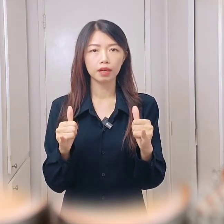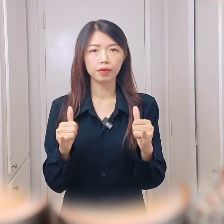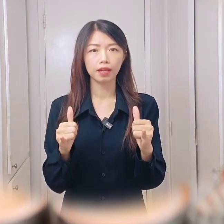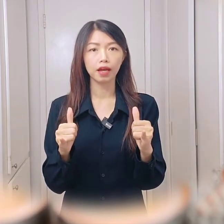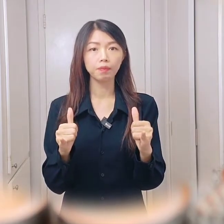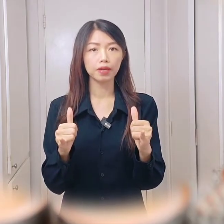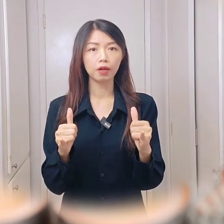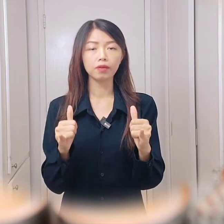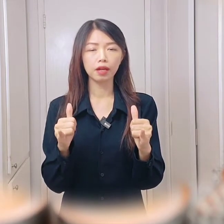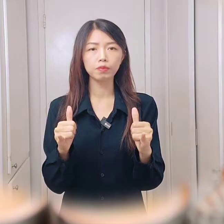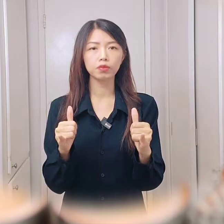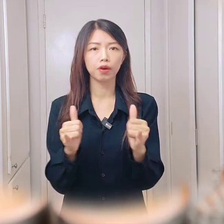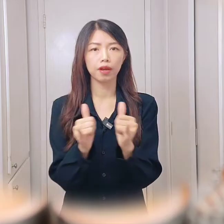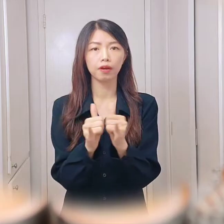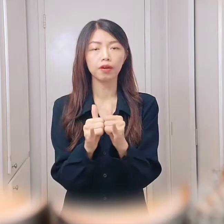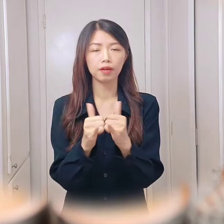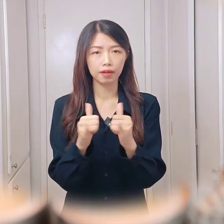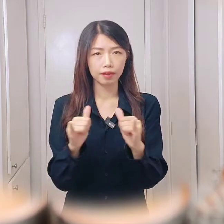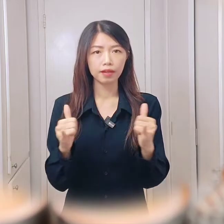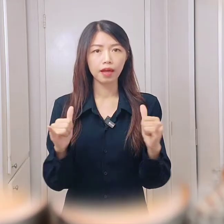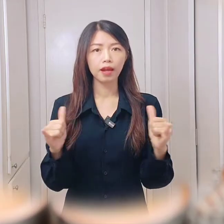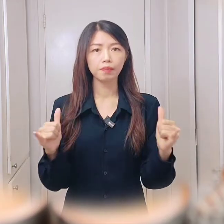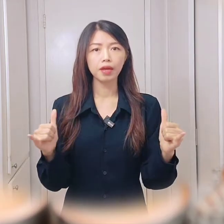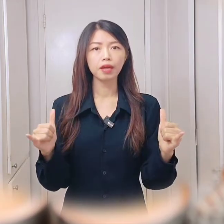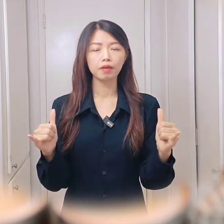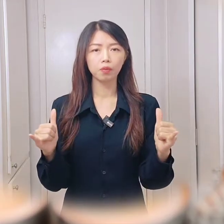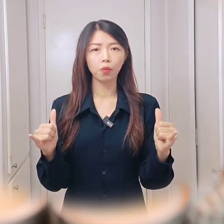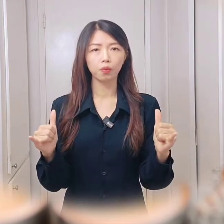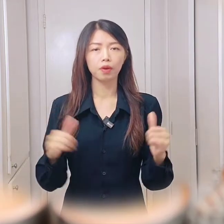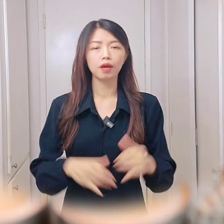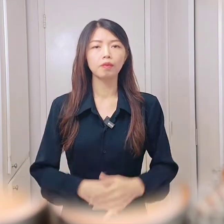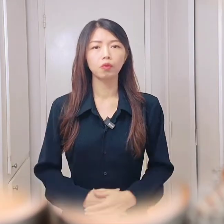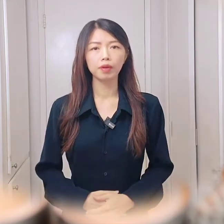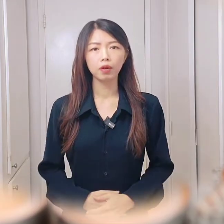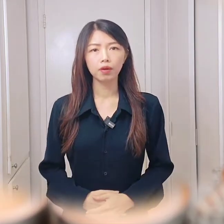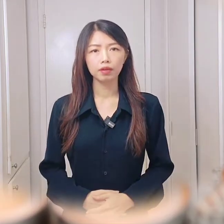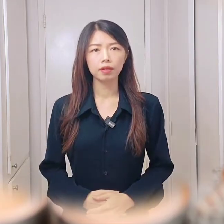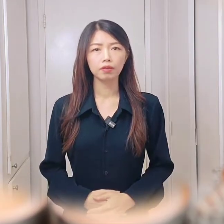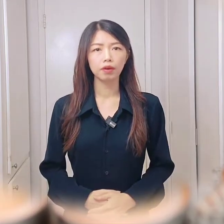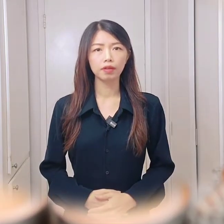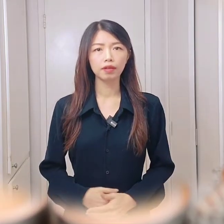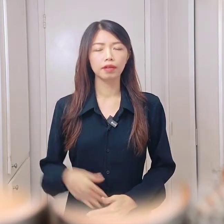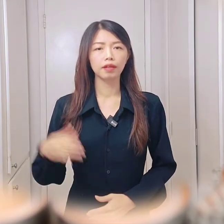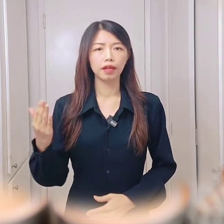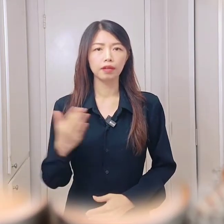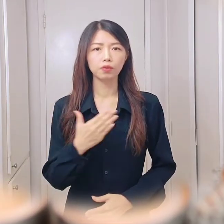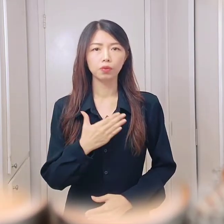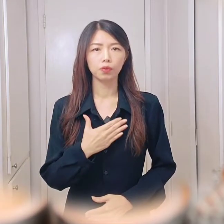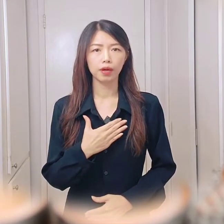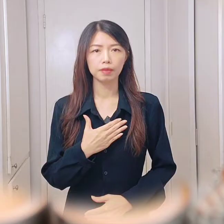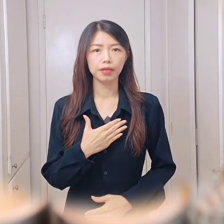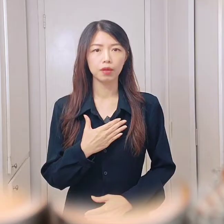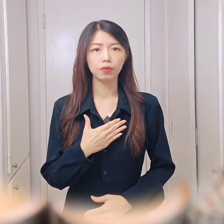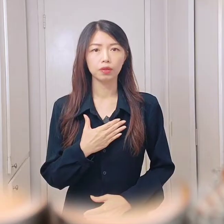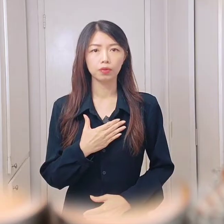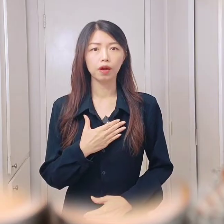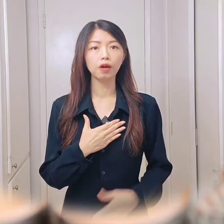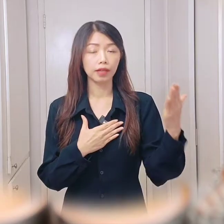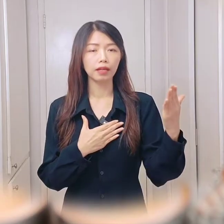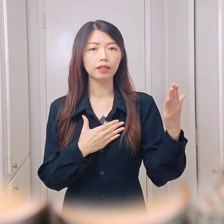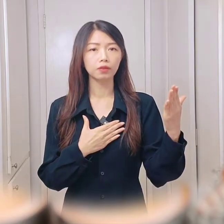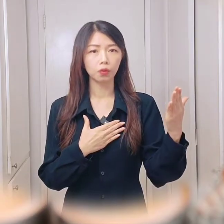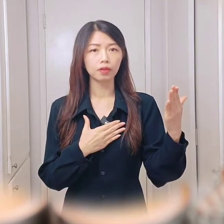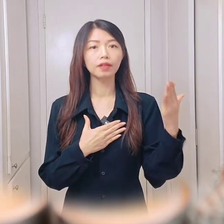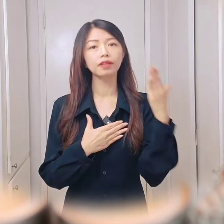여자를 칭합니다. 합해서 사람 수어예요. 사람의 몸이라고 한 뜻의 수어는 다른 손으로 가슴에 대고